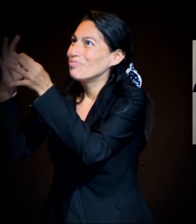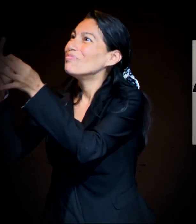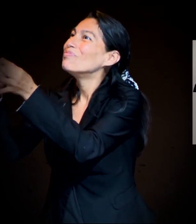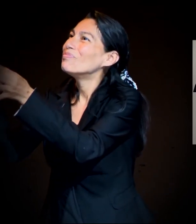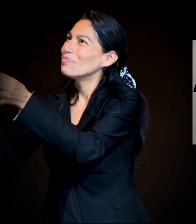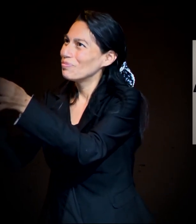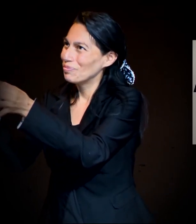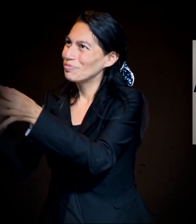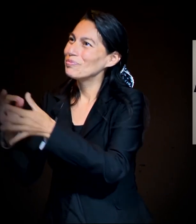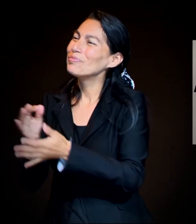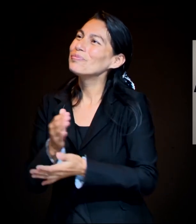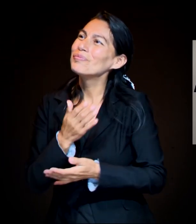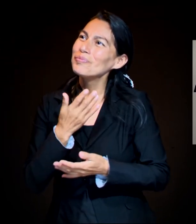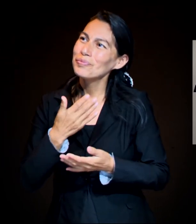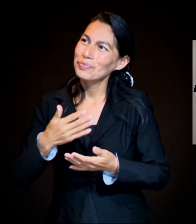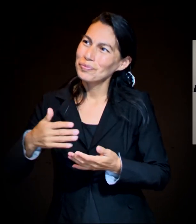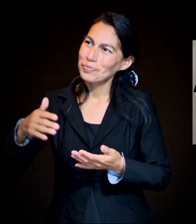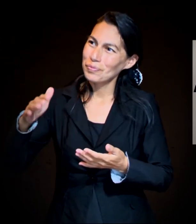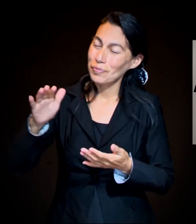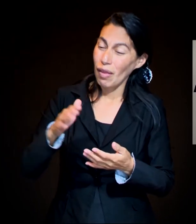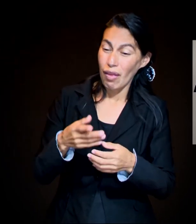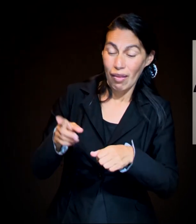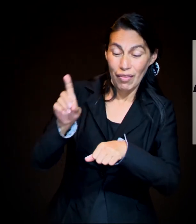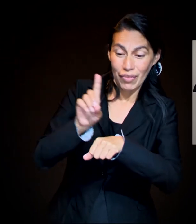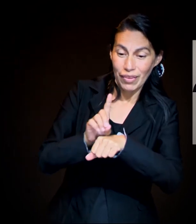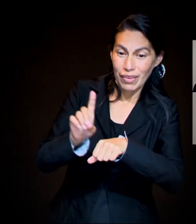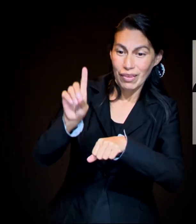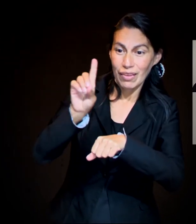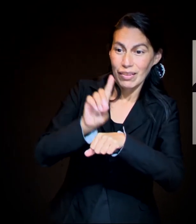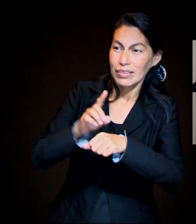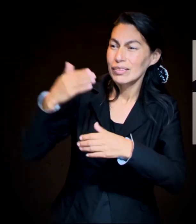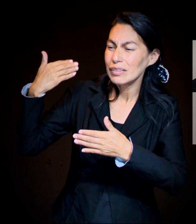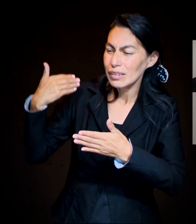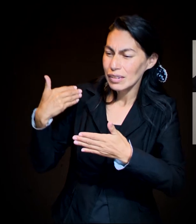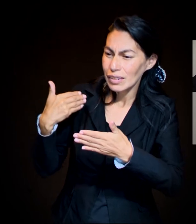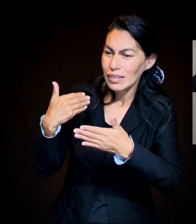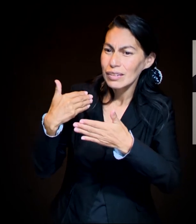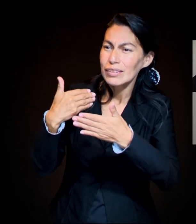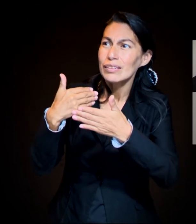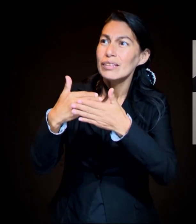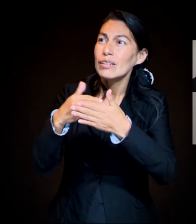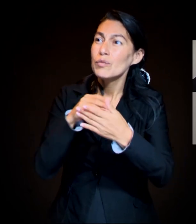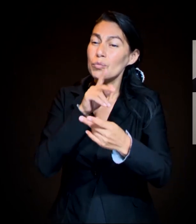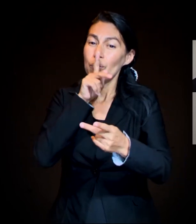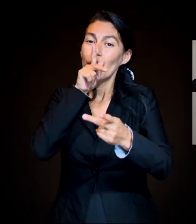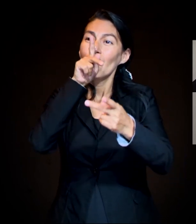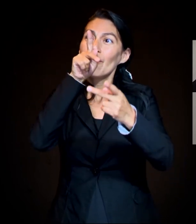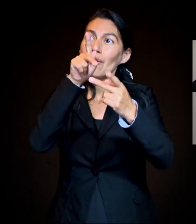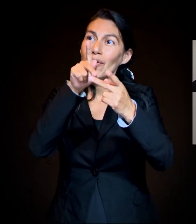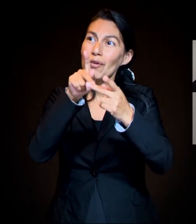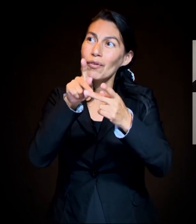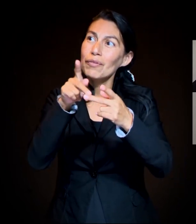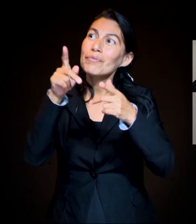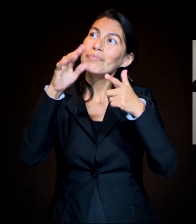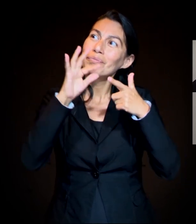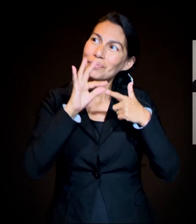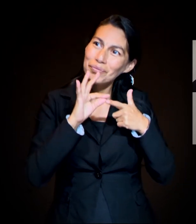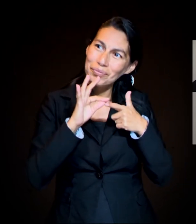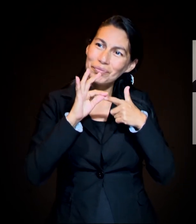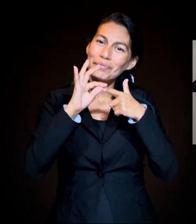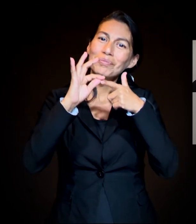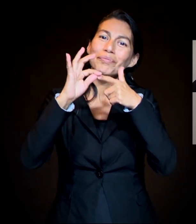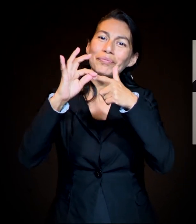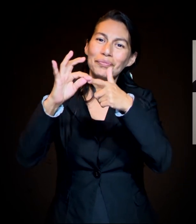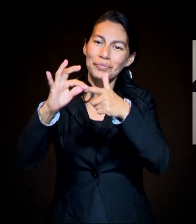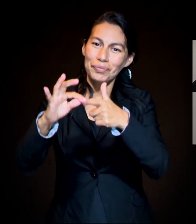pie cuando nadie más lo esté. En estos últimos días me guías con